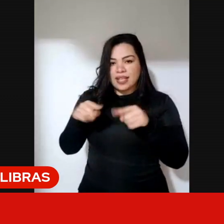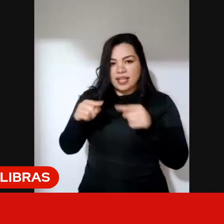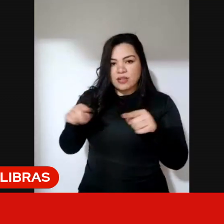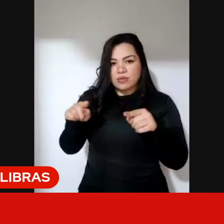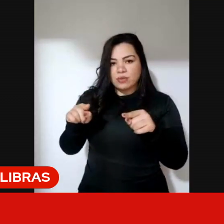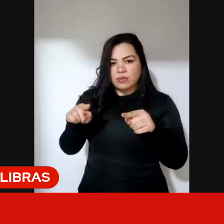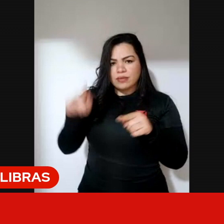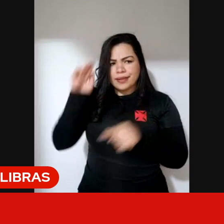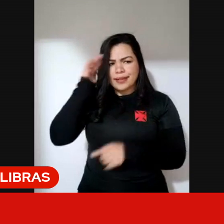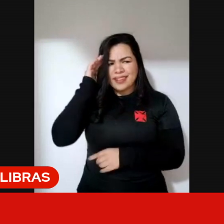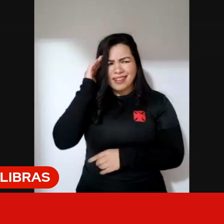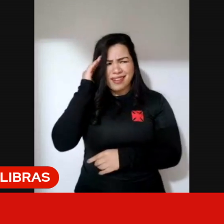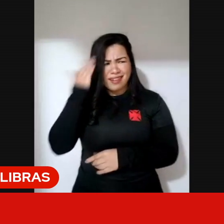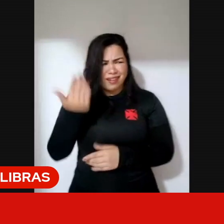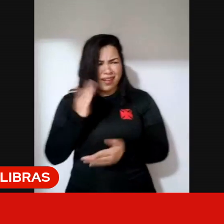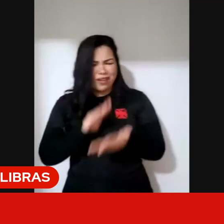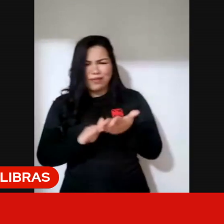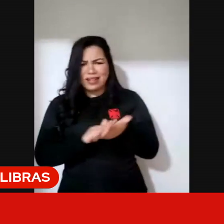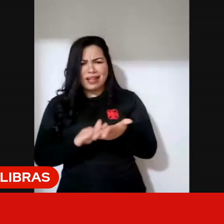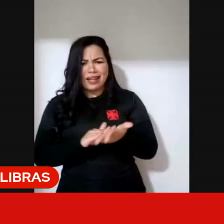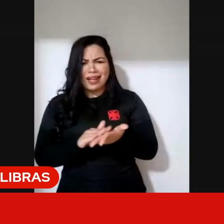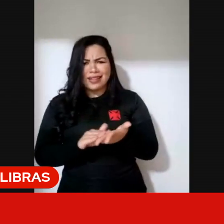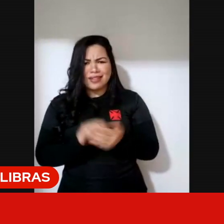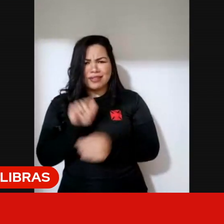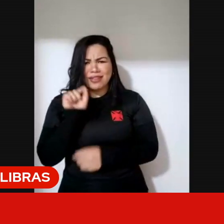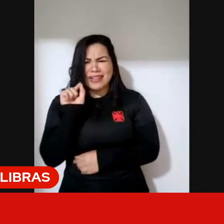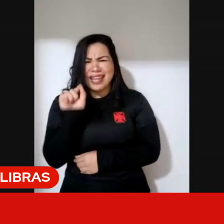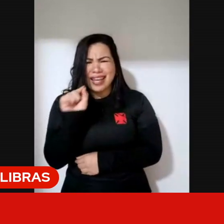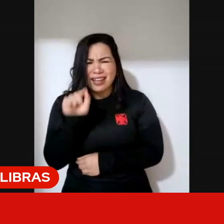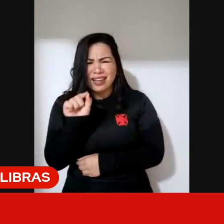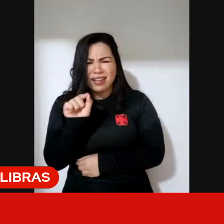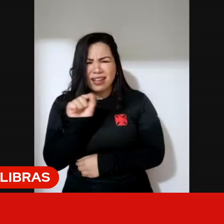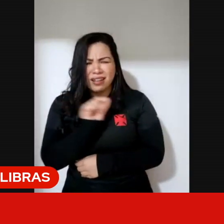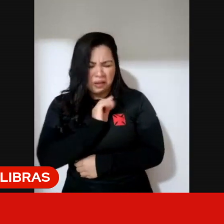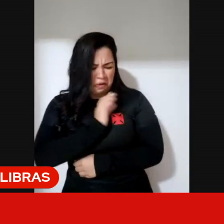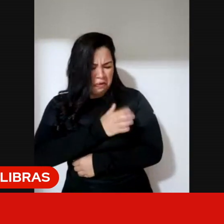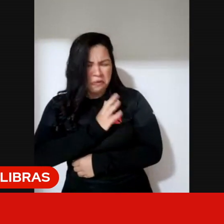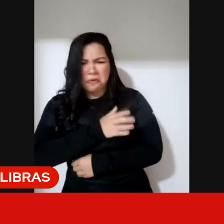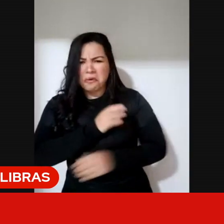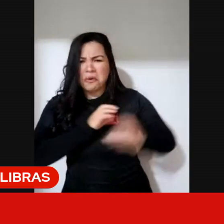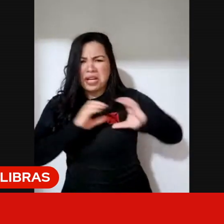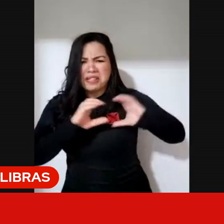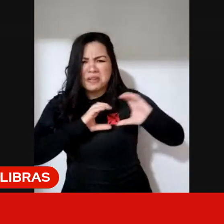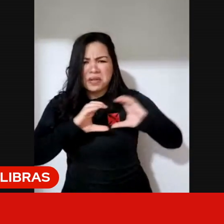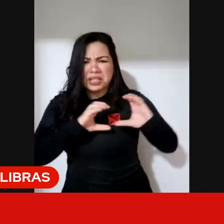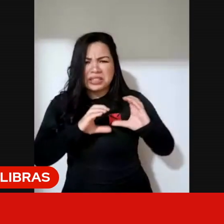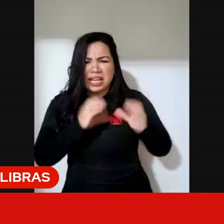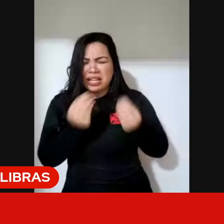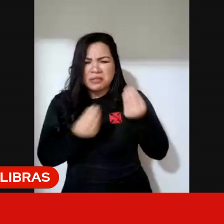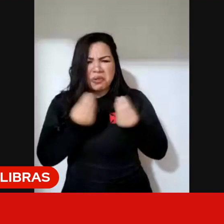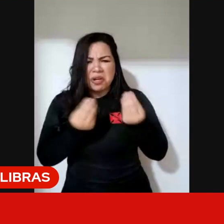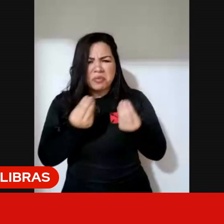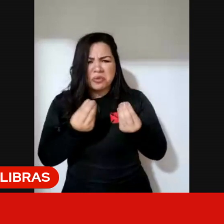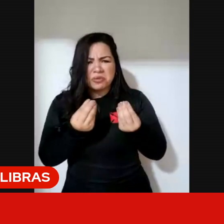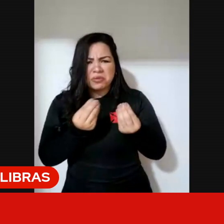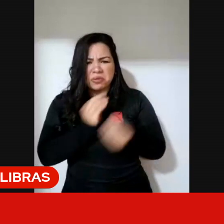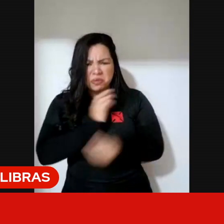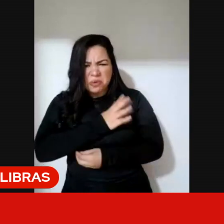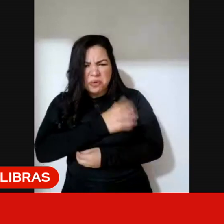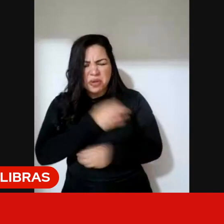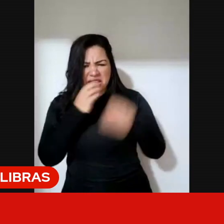fazer isso, ele não vai entender nada. Ele vai falar, quê? Coração cantar?